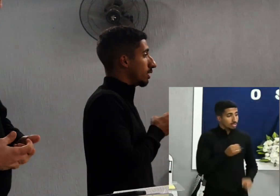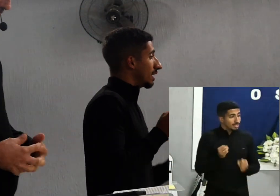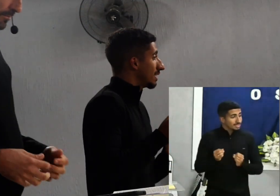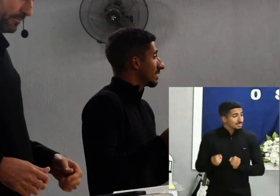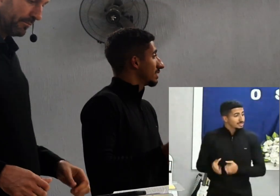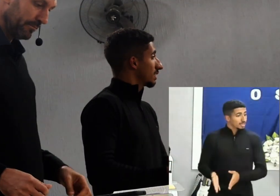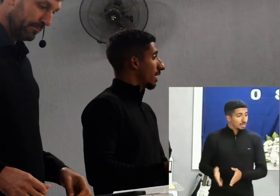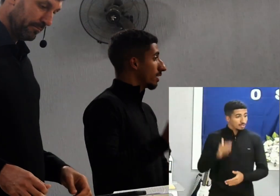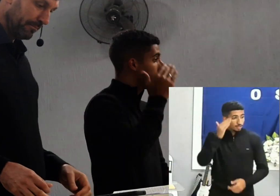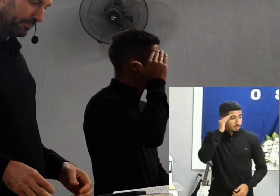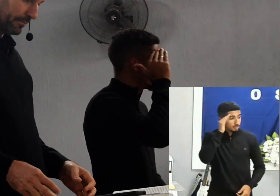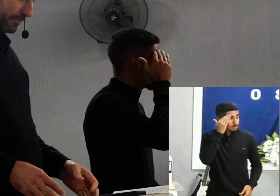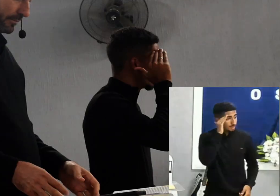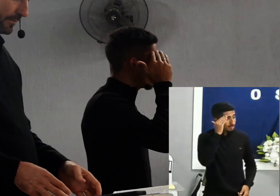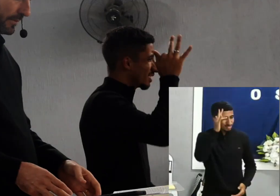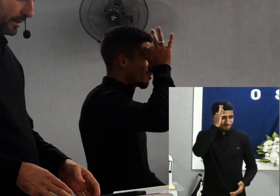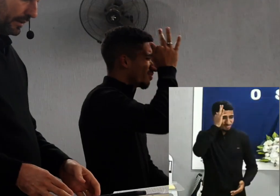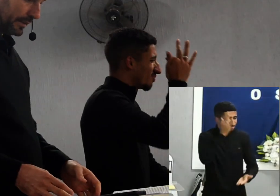fé.